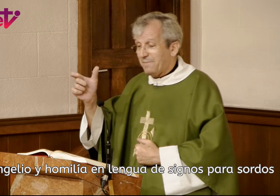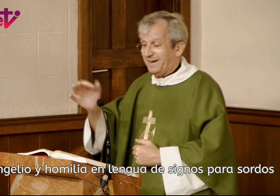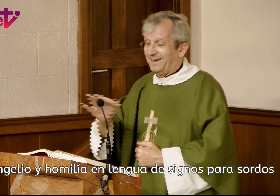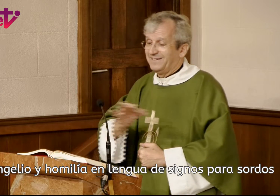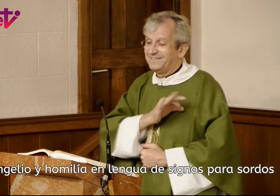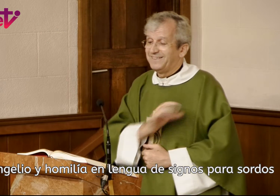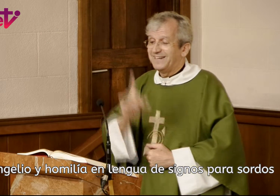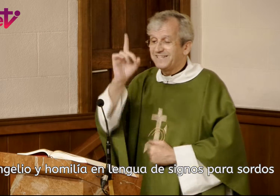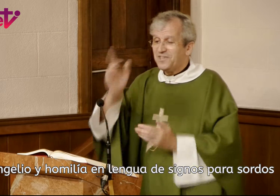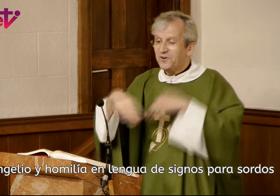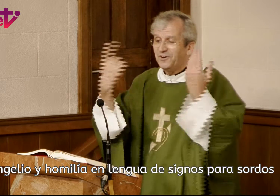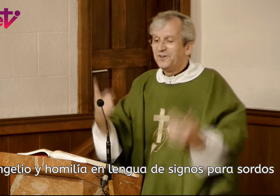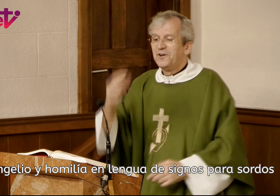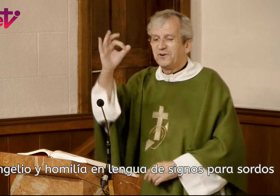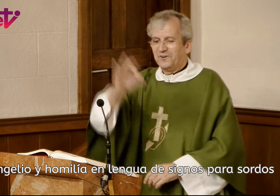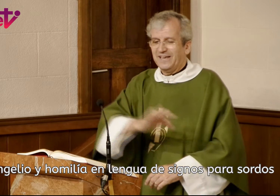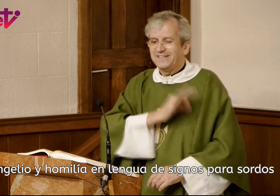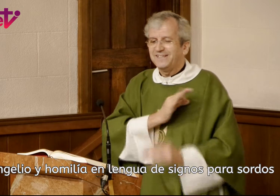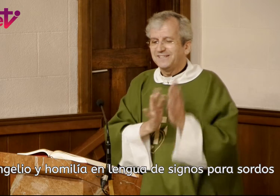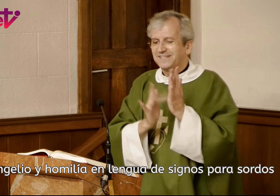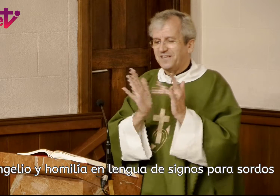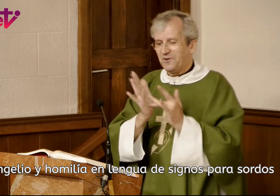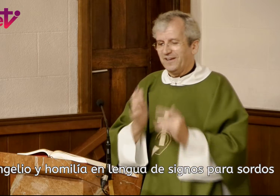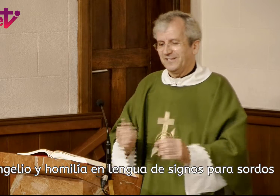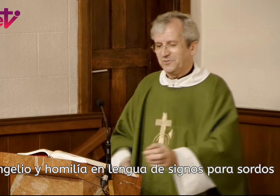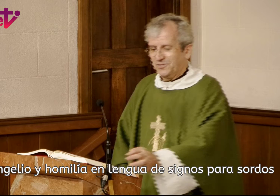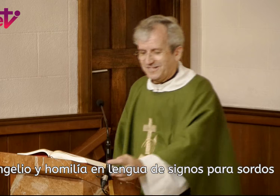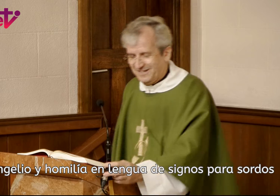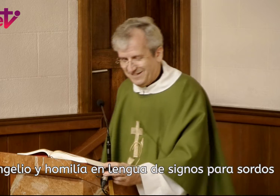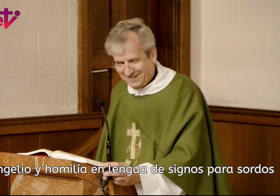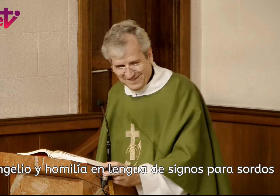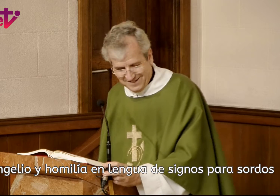Palabra del Señor, gloria a ti, Señor Jesús.